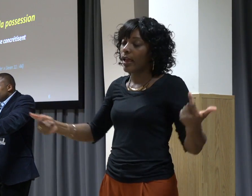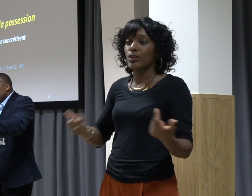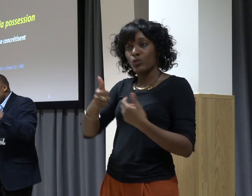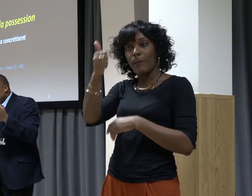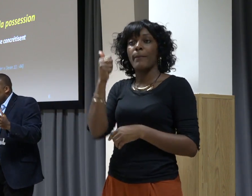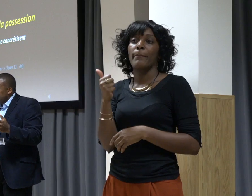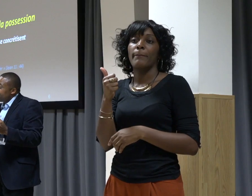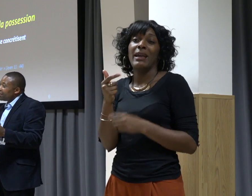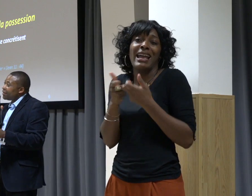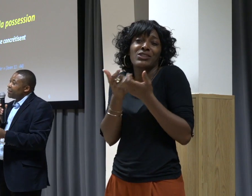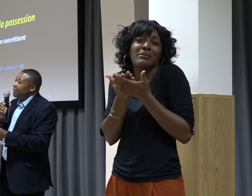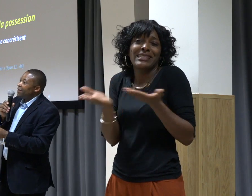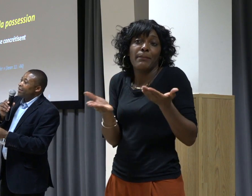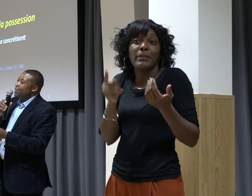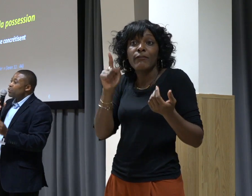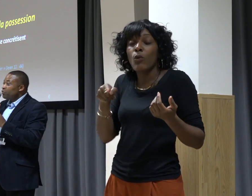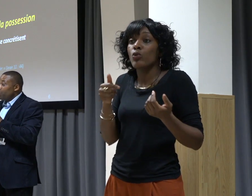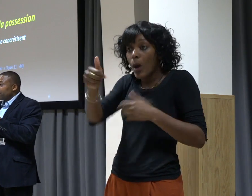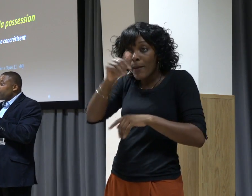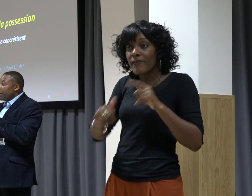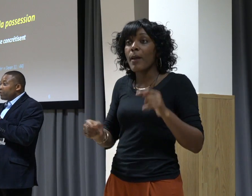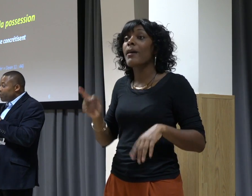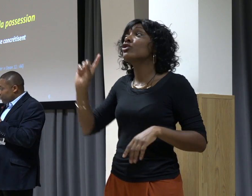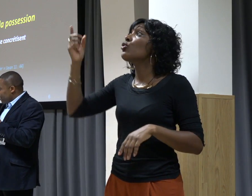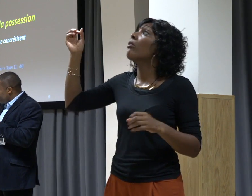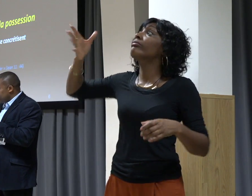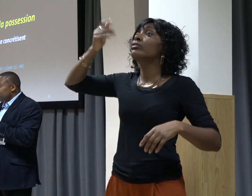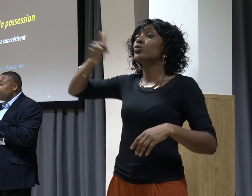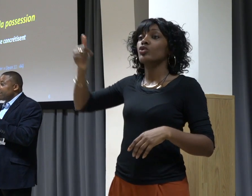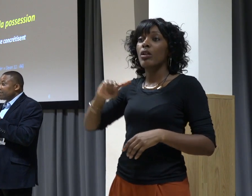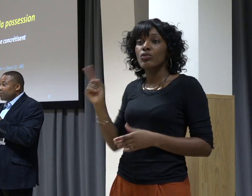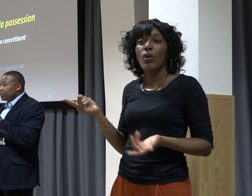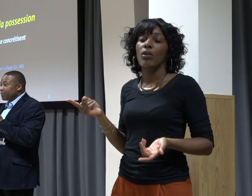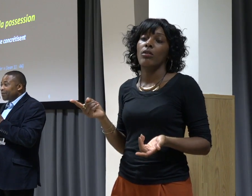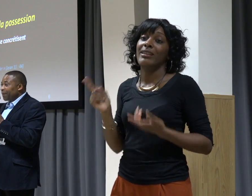prends cet exemple simpliste pour vous montrer que parfois nous passons à côté d'une